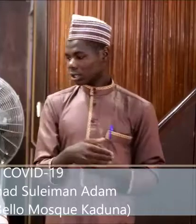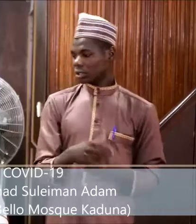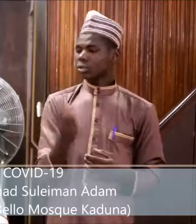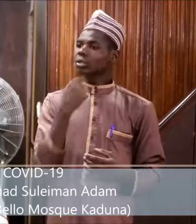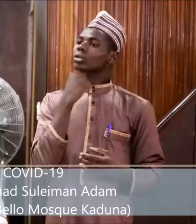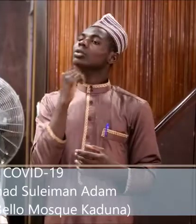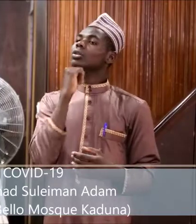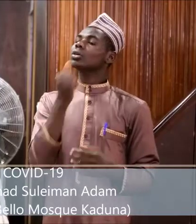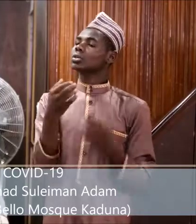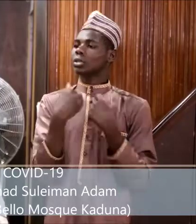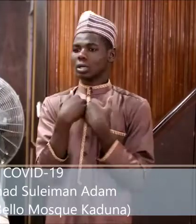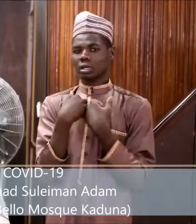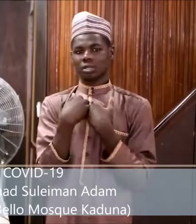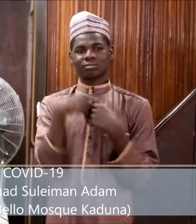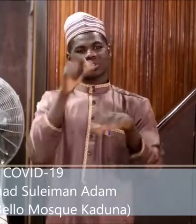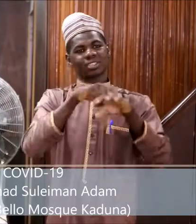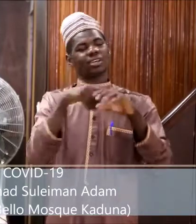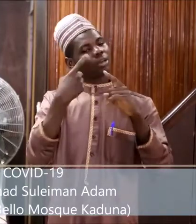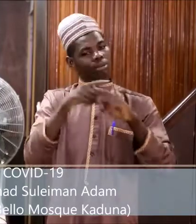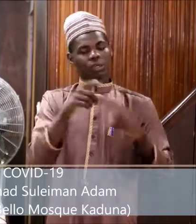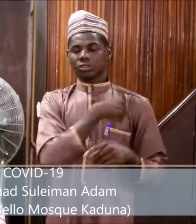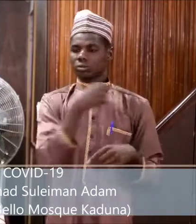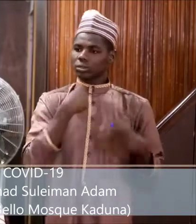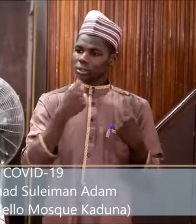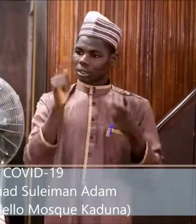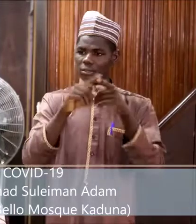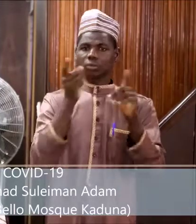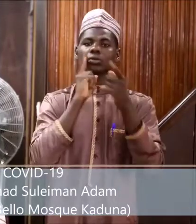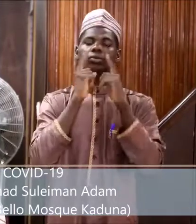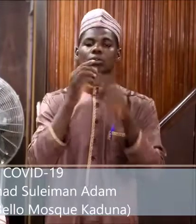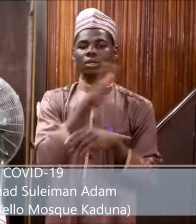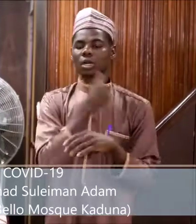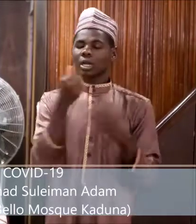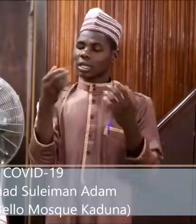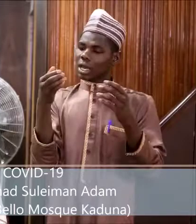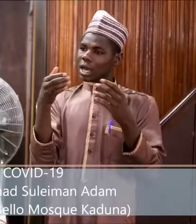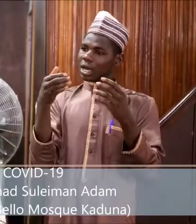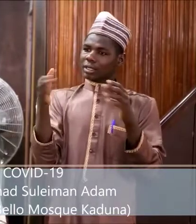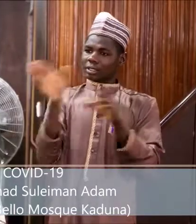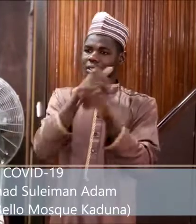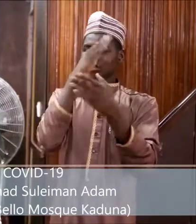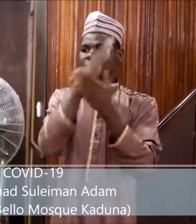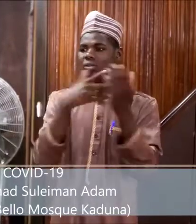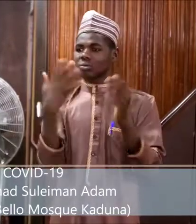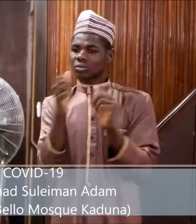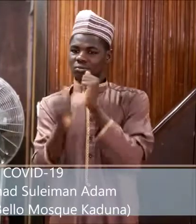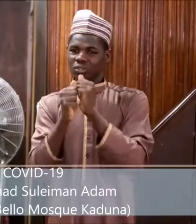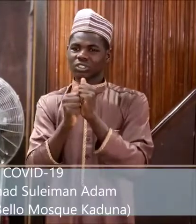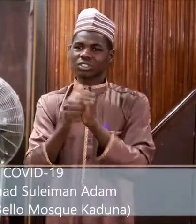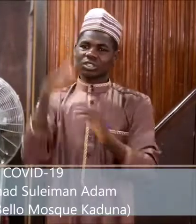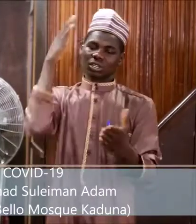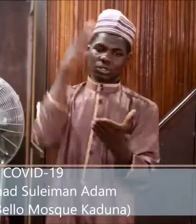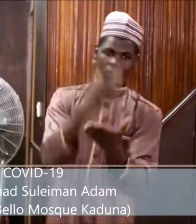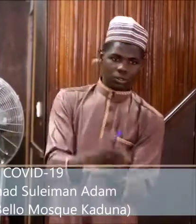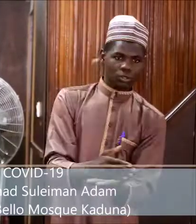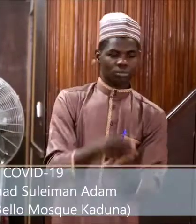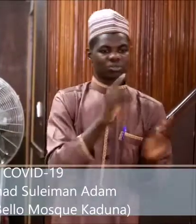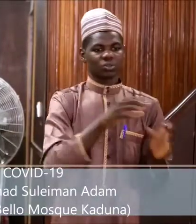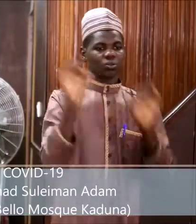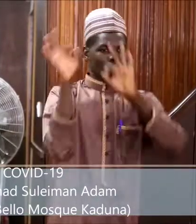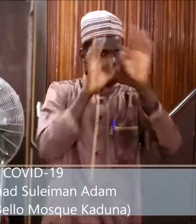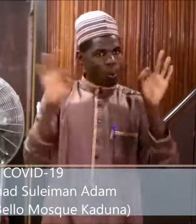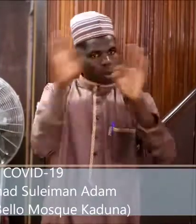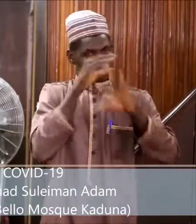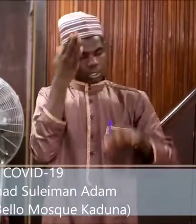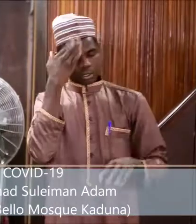amma shekaru daban-daban an samu waɗannan abubuwa wanda suka hana a yi a lokacin khilafa ta